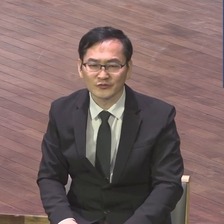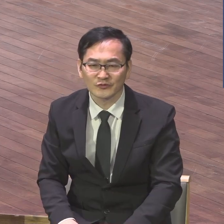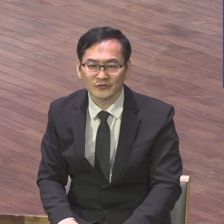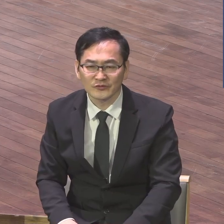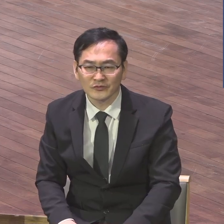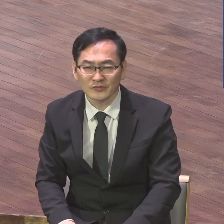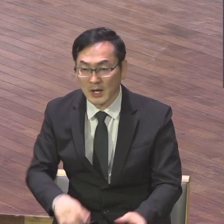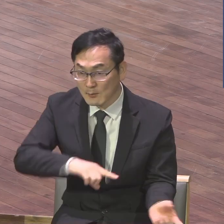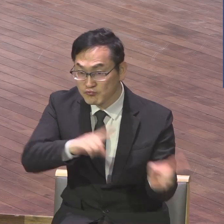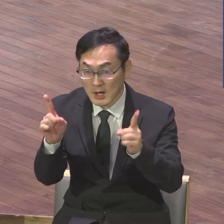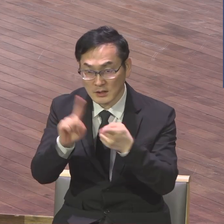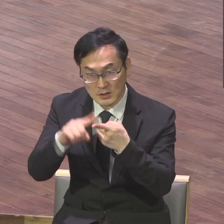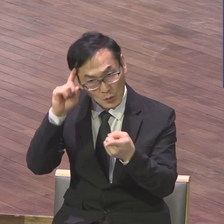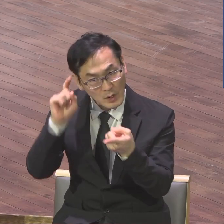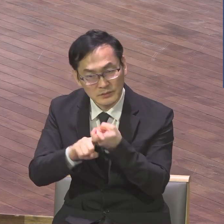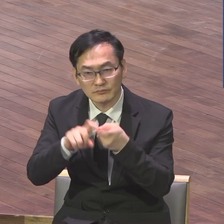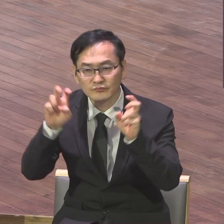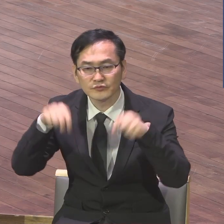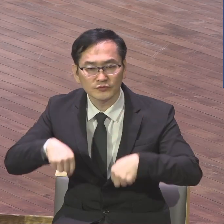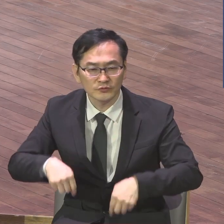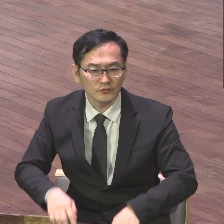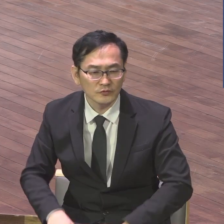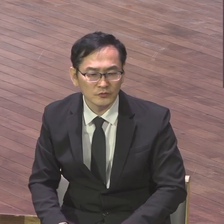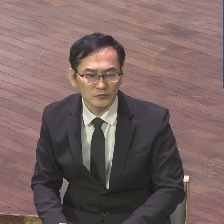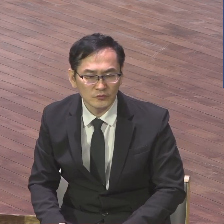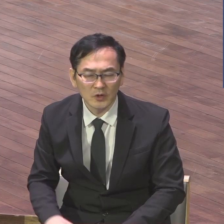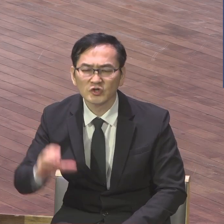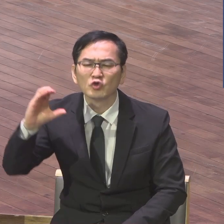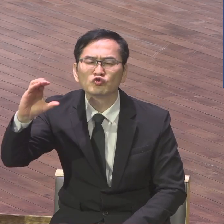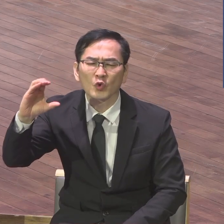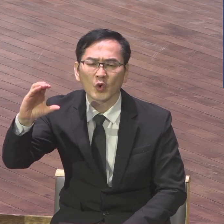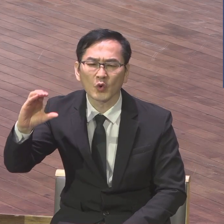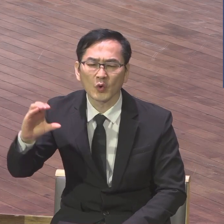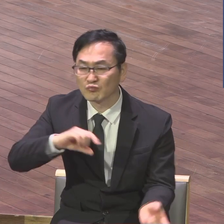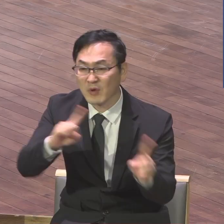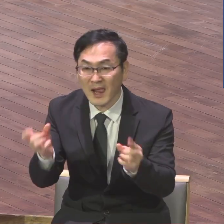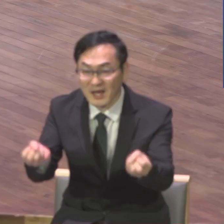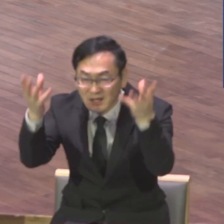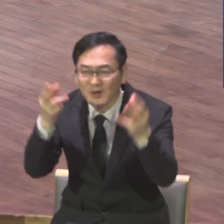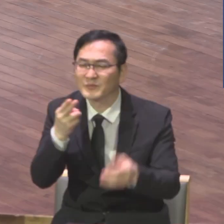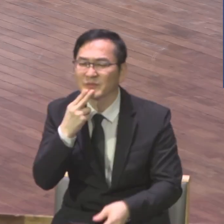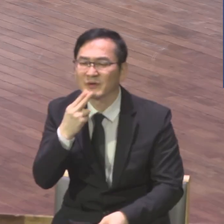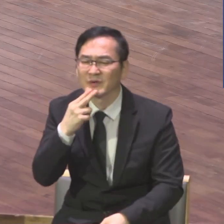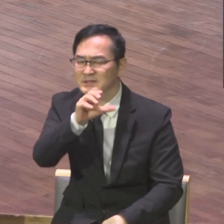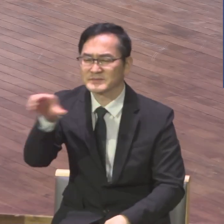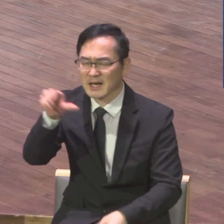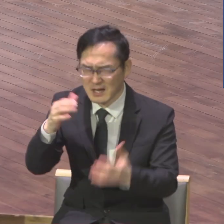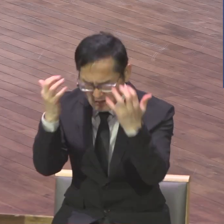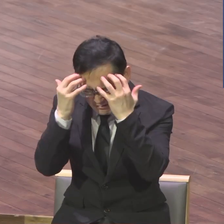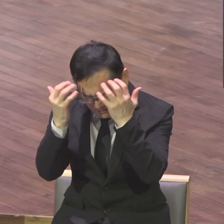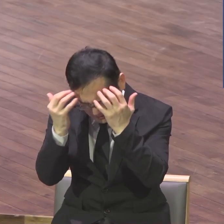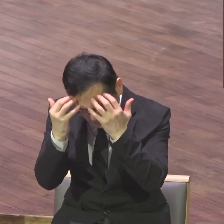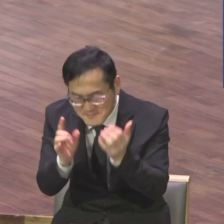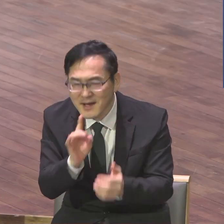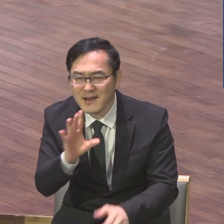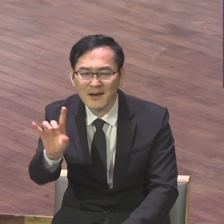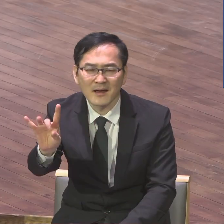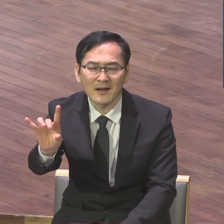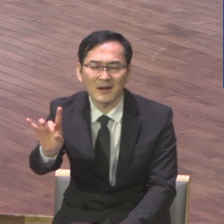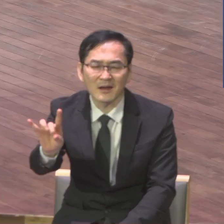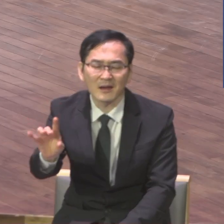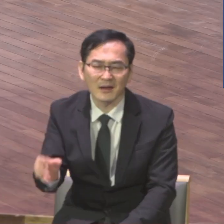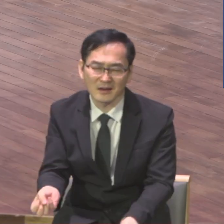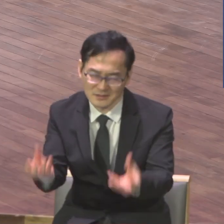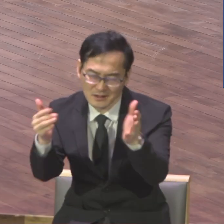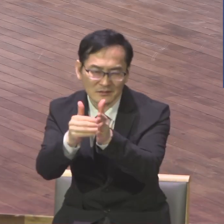있지 부활은 관심이 없대요. 부활 행사가 없대요. 그 십자가 행사만 굉장히 많다고